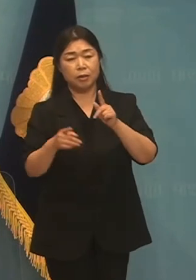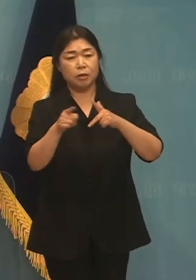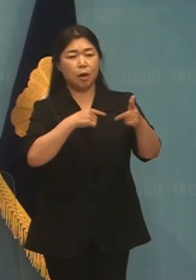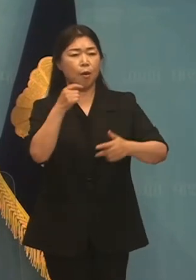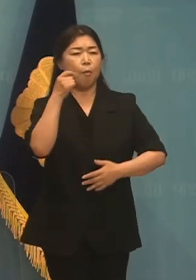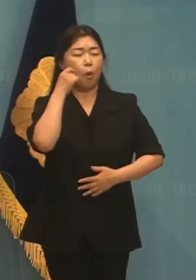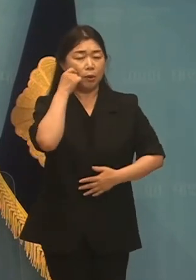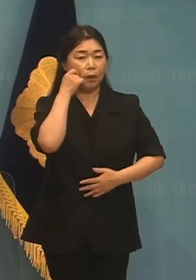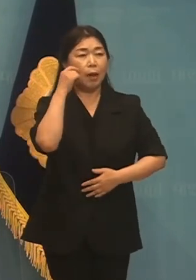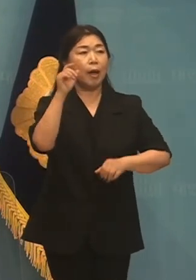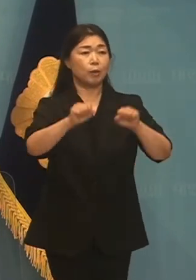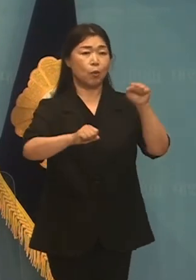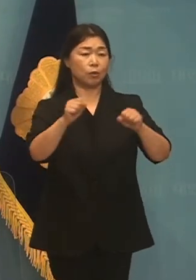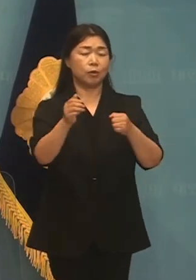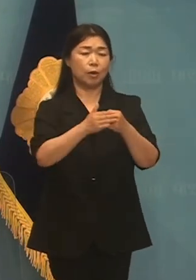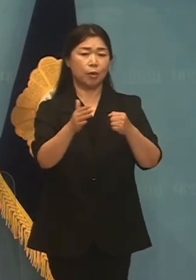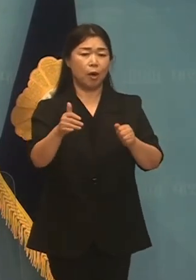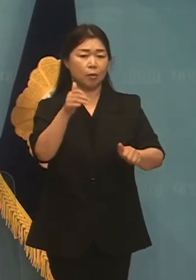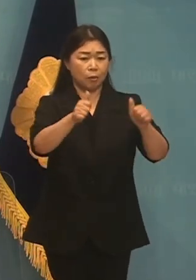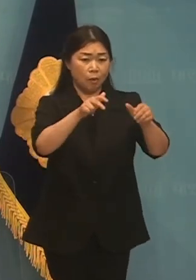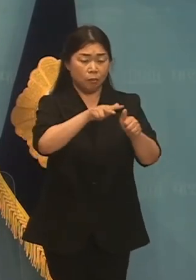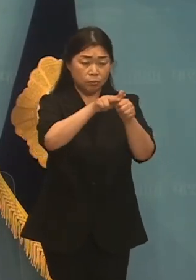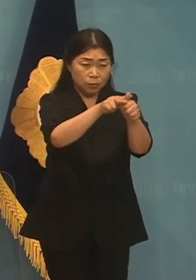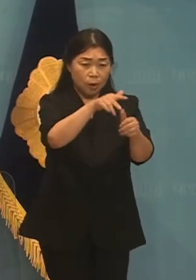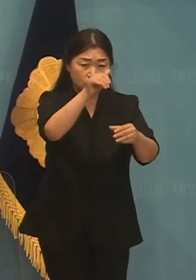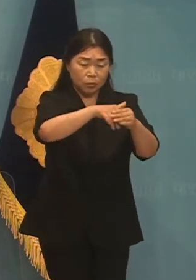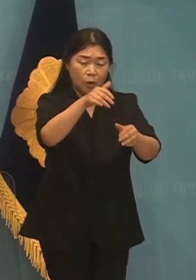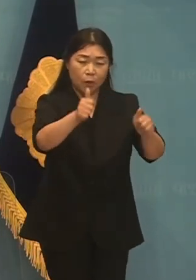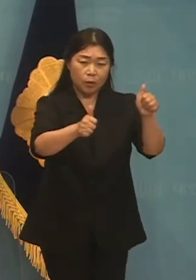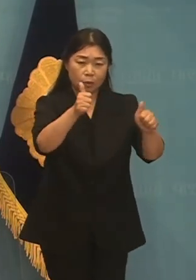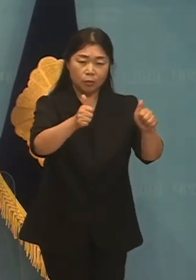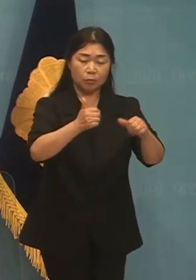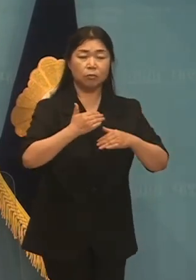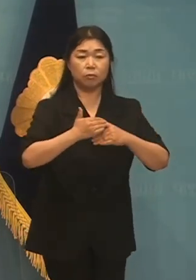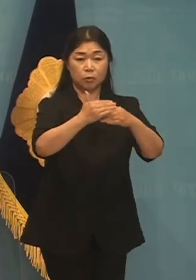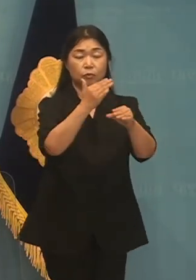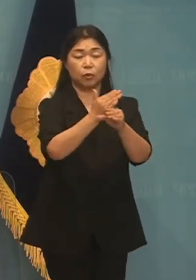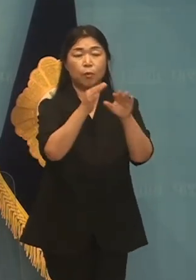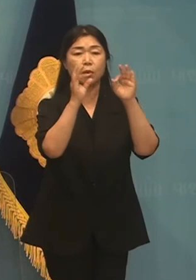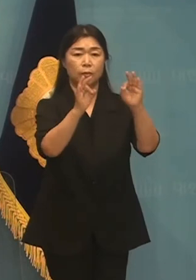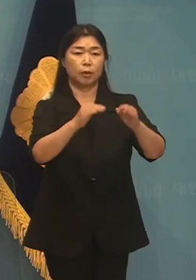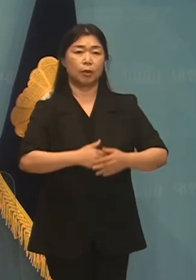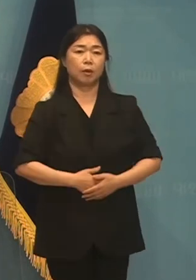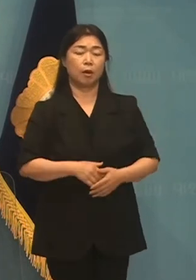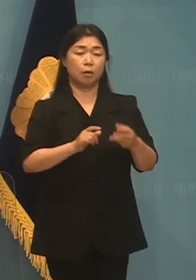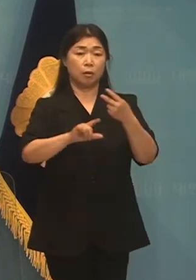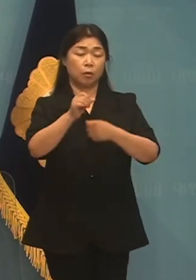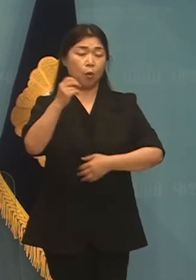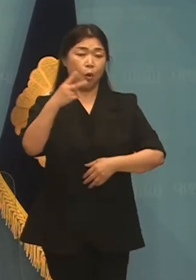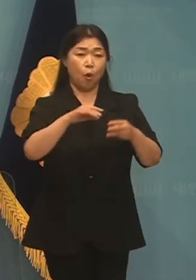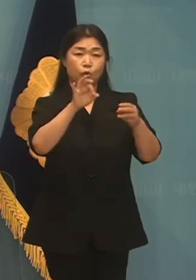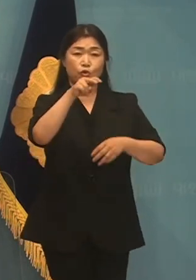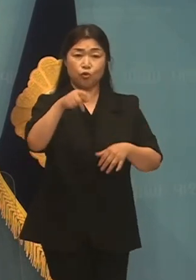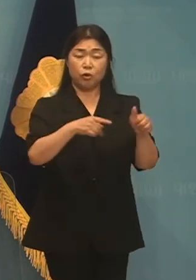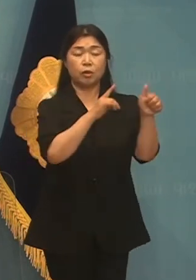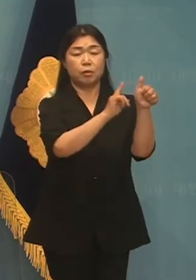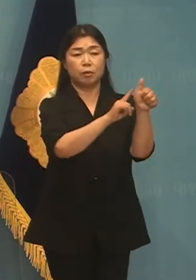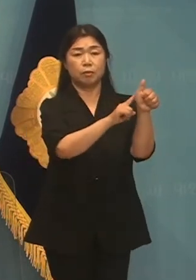없는 세법으로 경선 과정에 임하고 있는 것 같습니다. 더욱이 윤석열